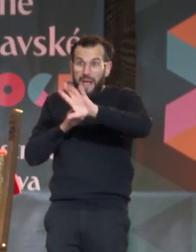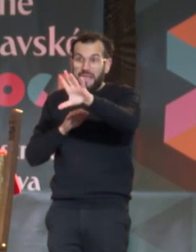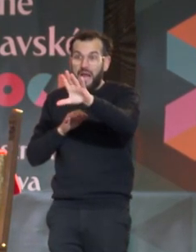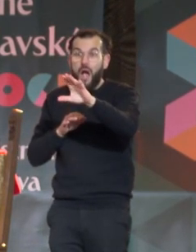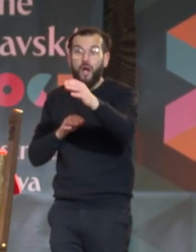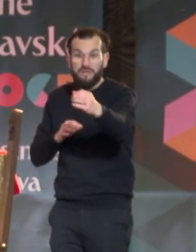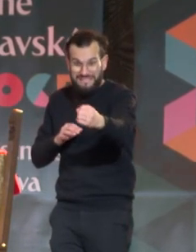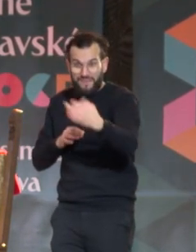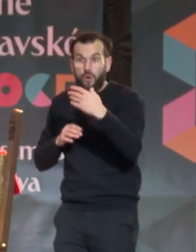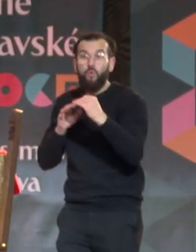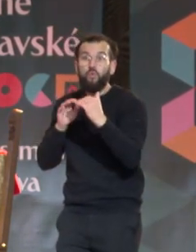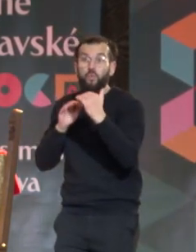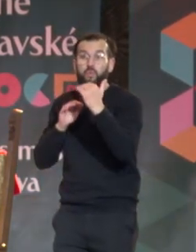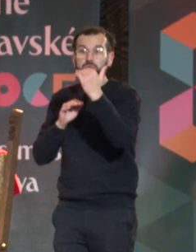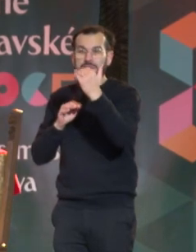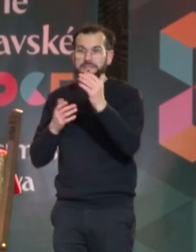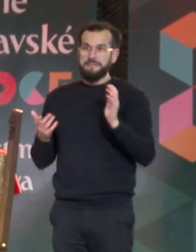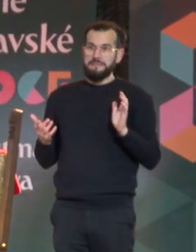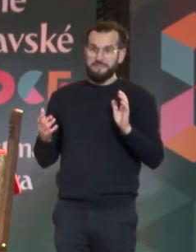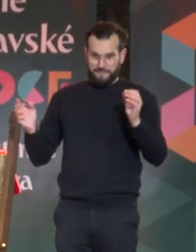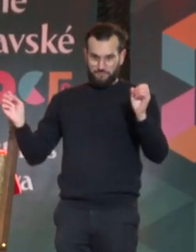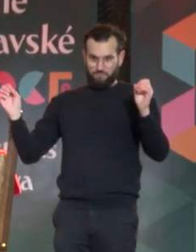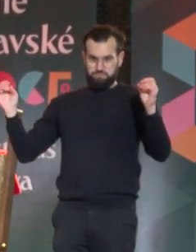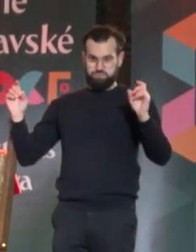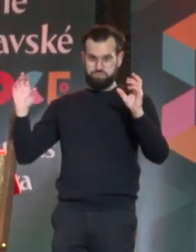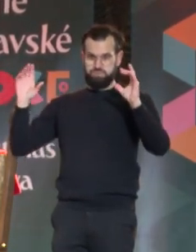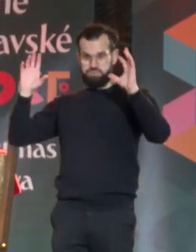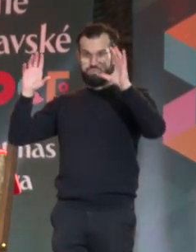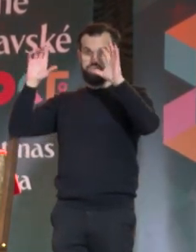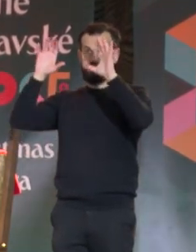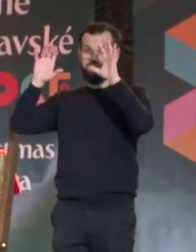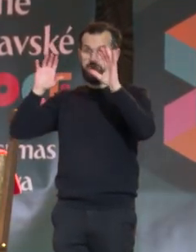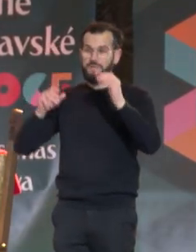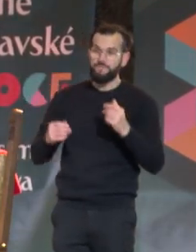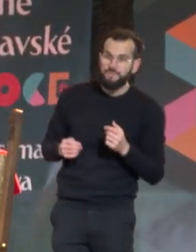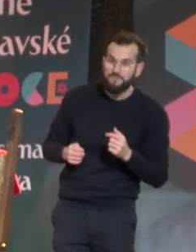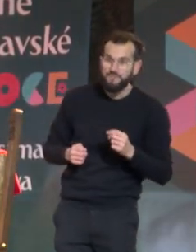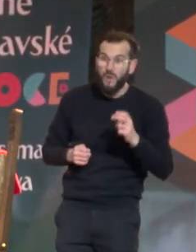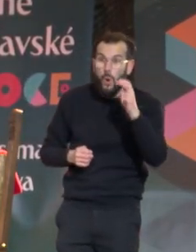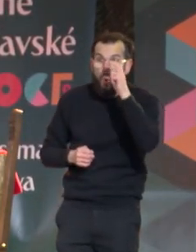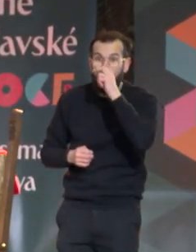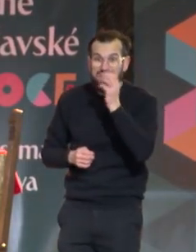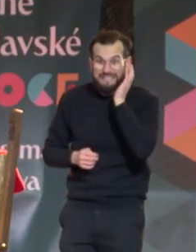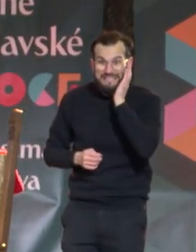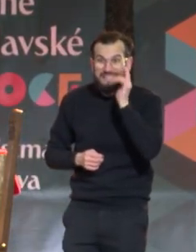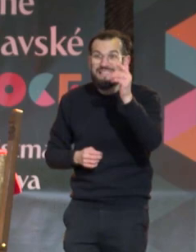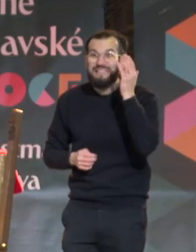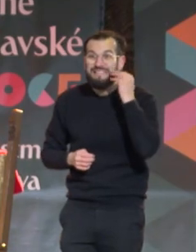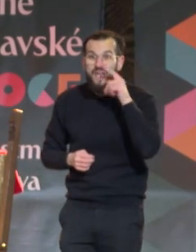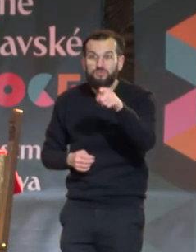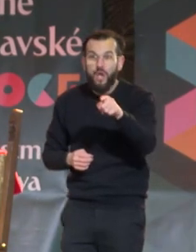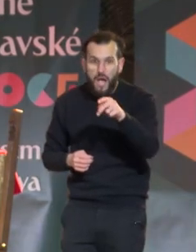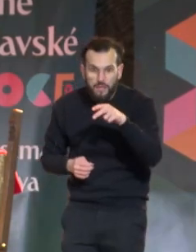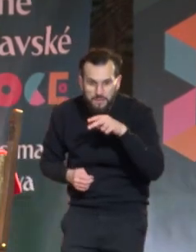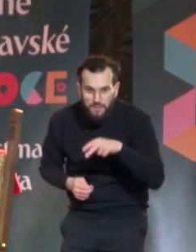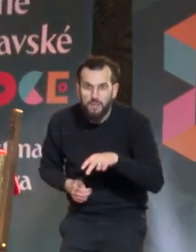mne. Asi celý zarastiem ružami, čo by nebolo až také pekné, ale horšie je, že to dievča zdvihlo